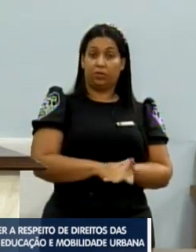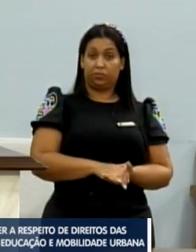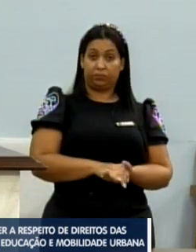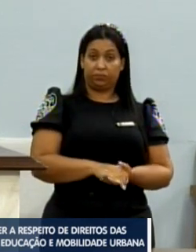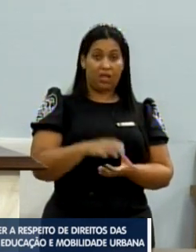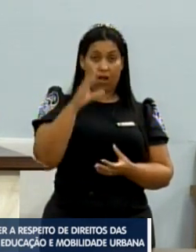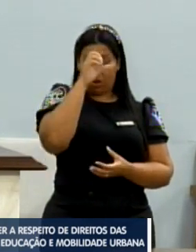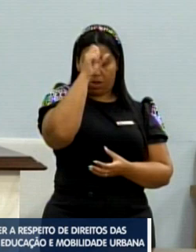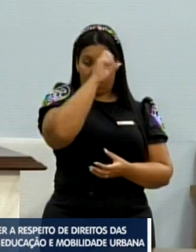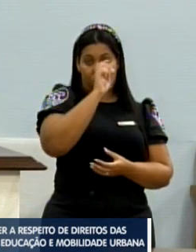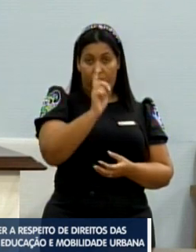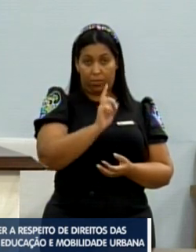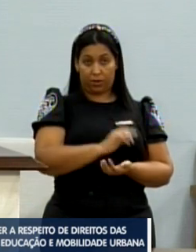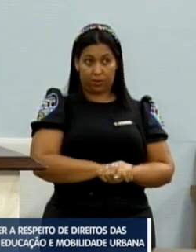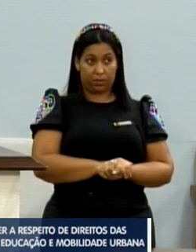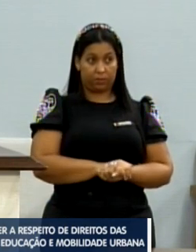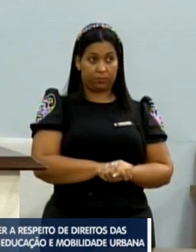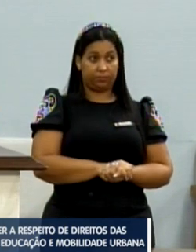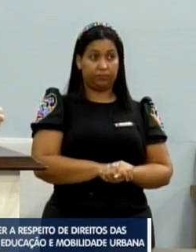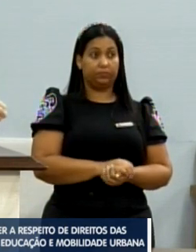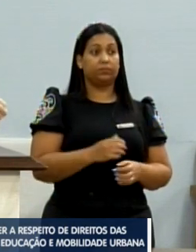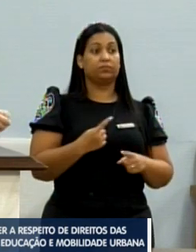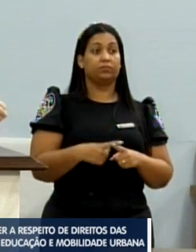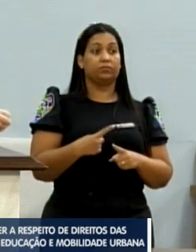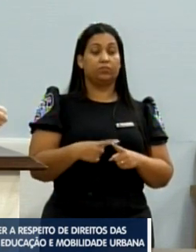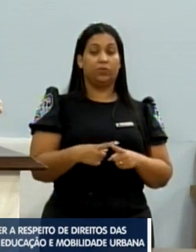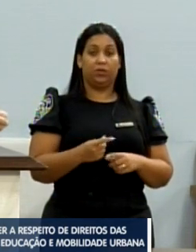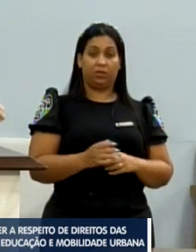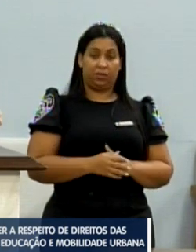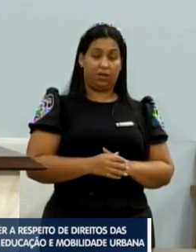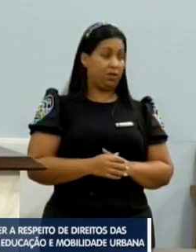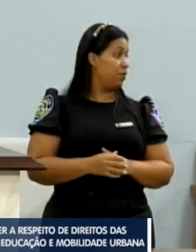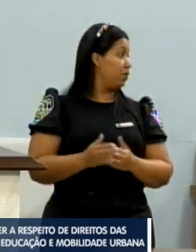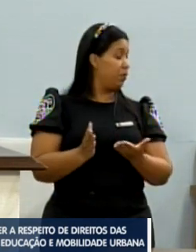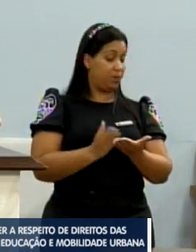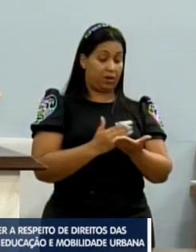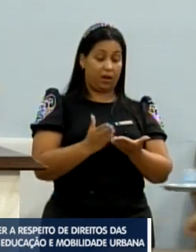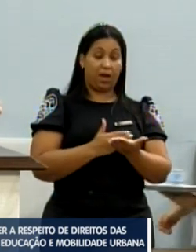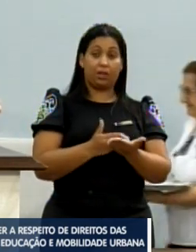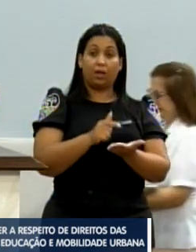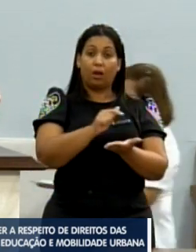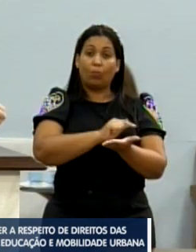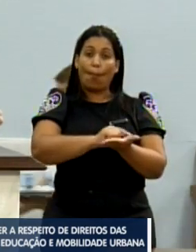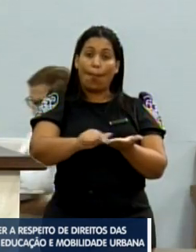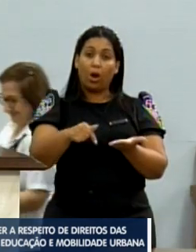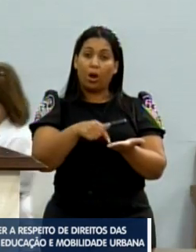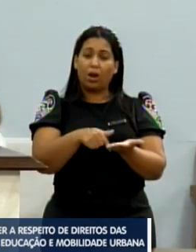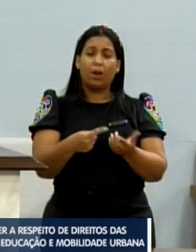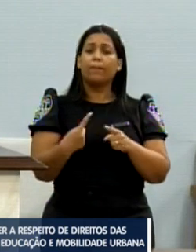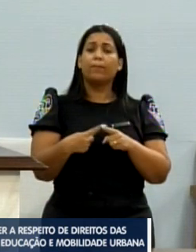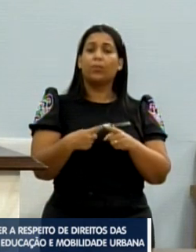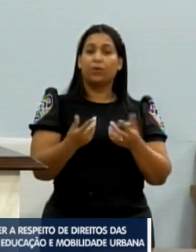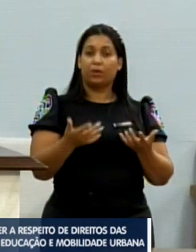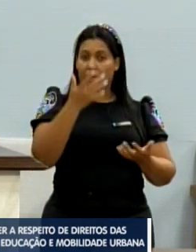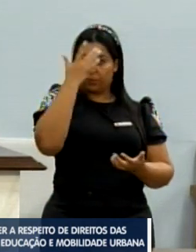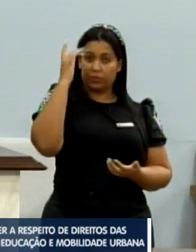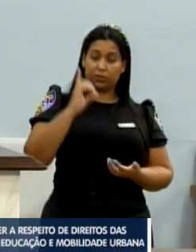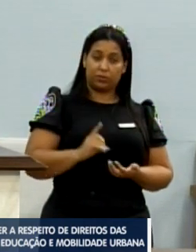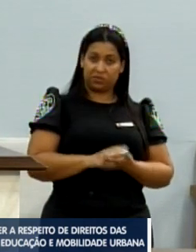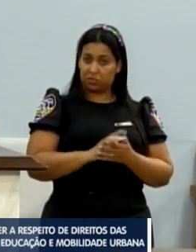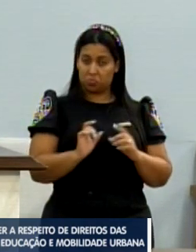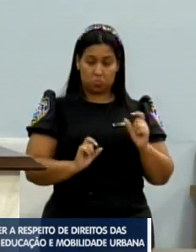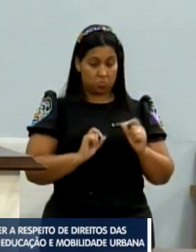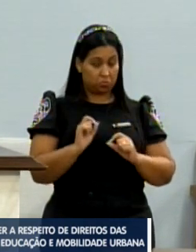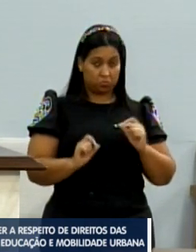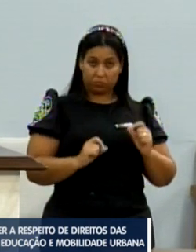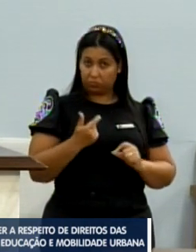alfabetizada? Por quê? Por que um caderno em branco de uma criança com deficiência? Por quê? Não tem razão,